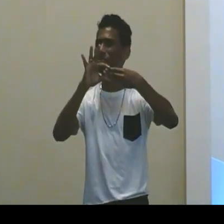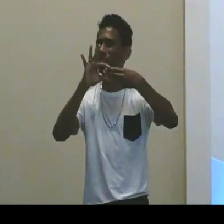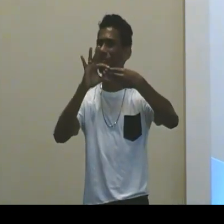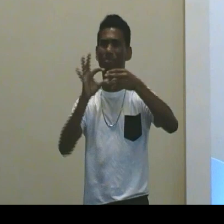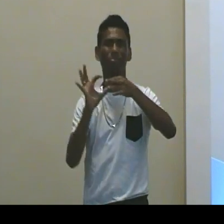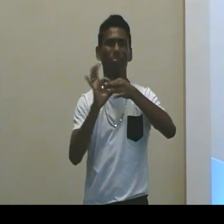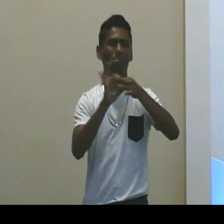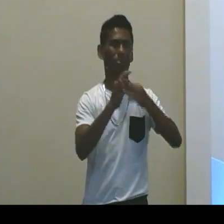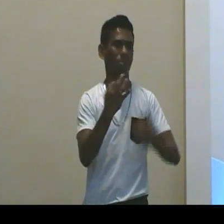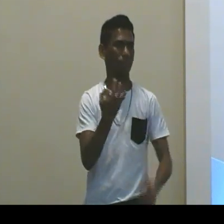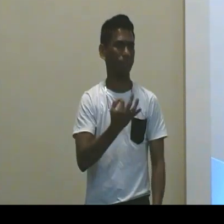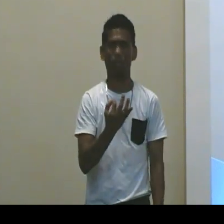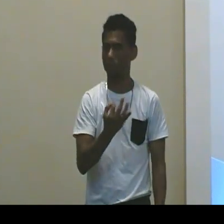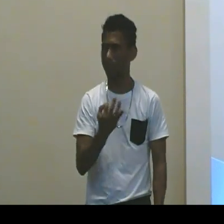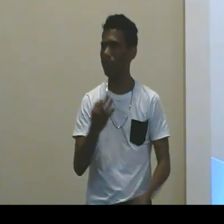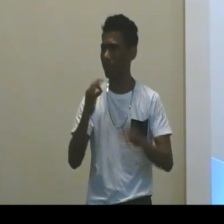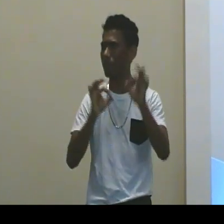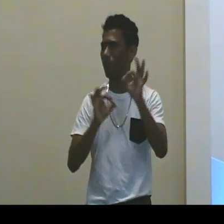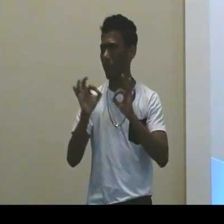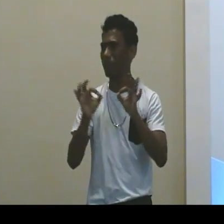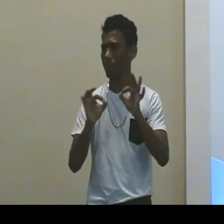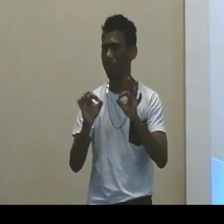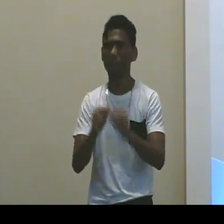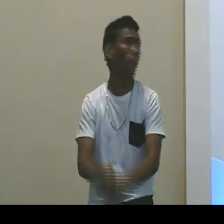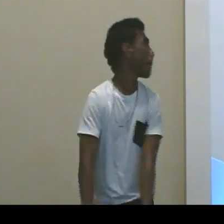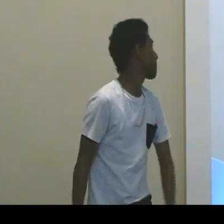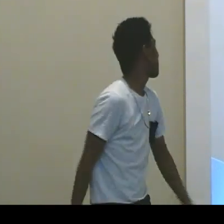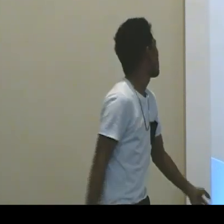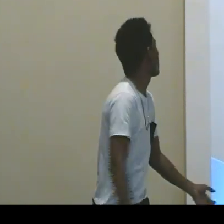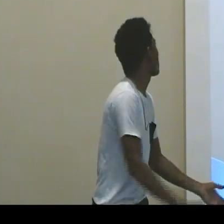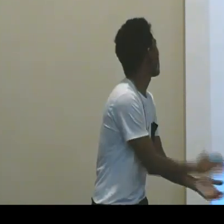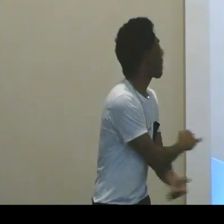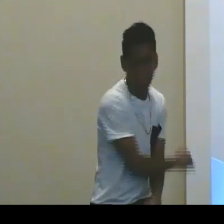Eu acho que essas três coisas estão intimamente relacionadas.